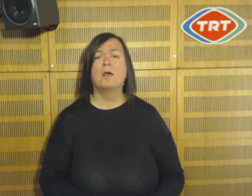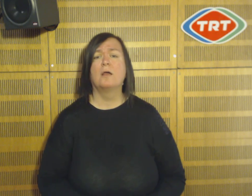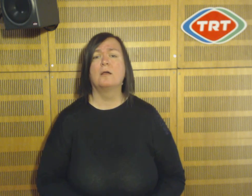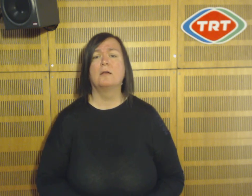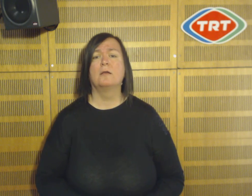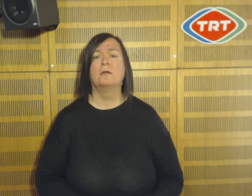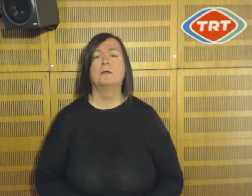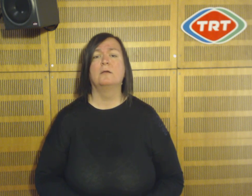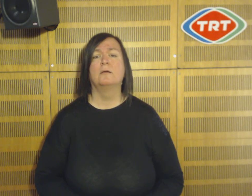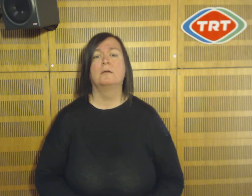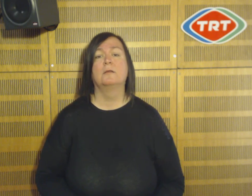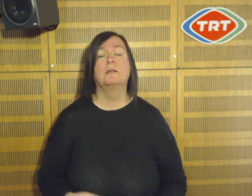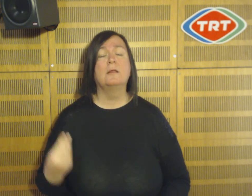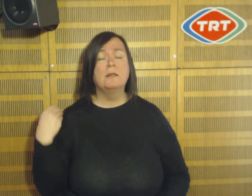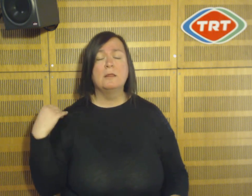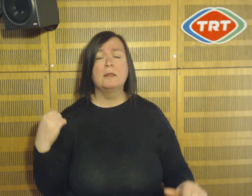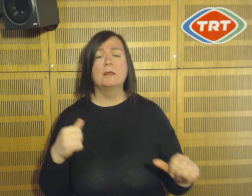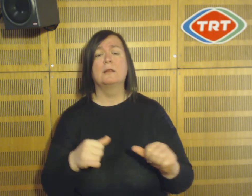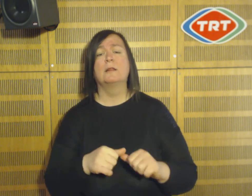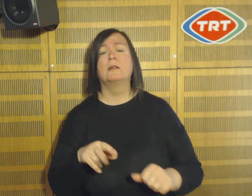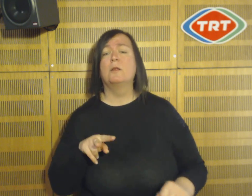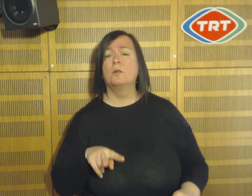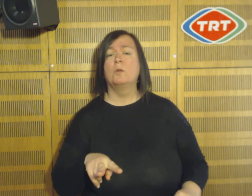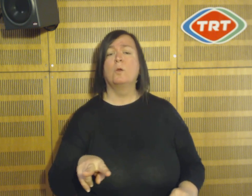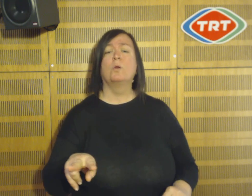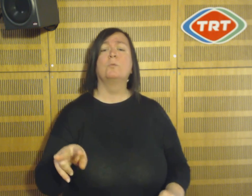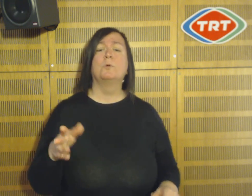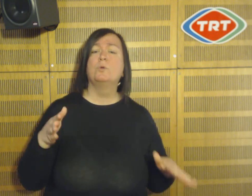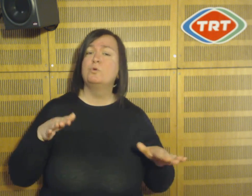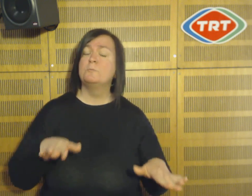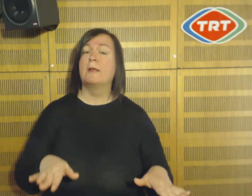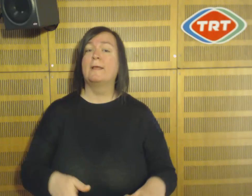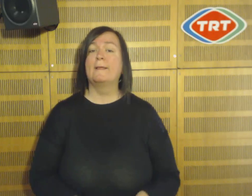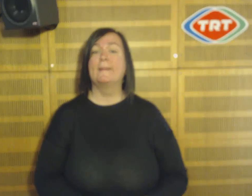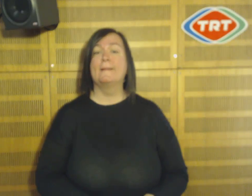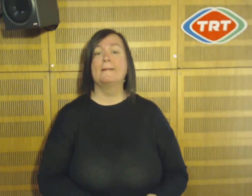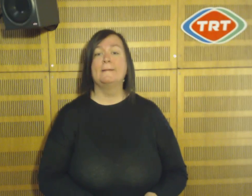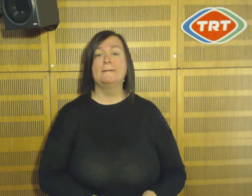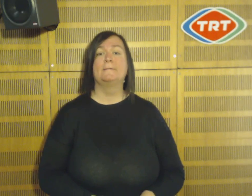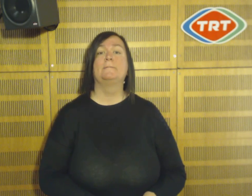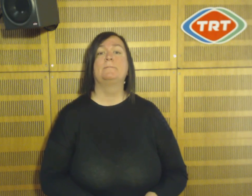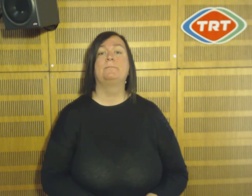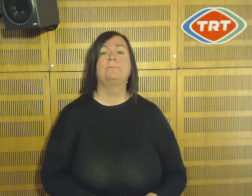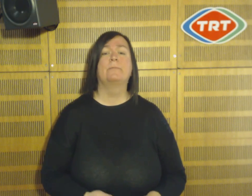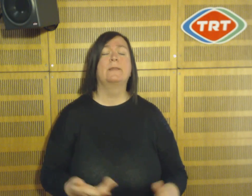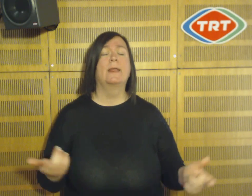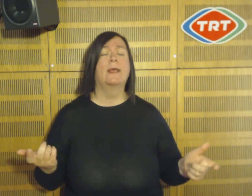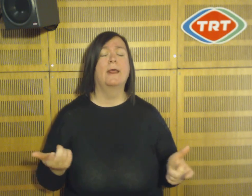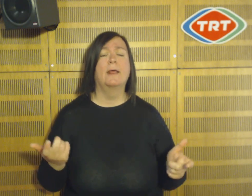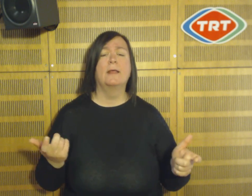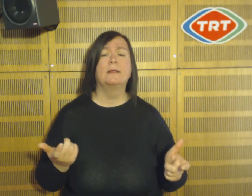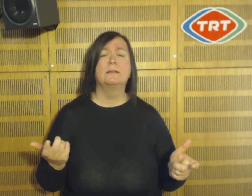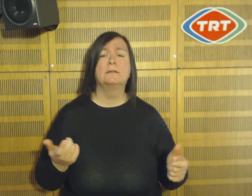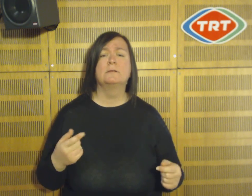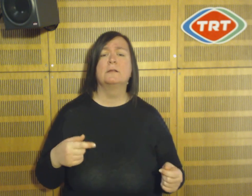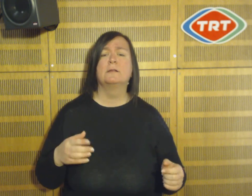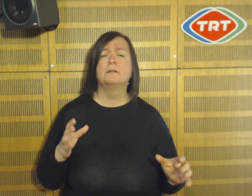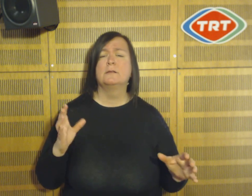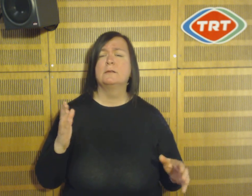sonra yeniden yollara düşmek neresi Sıla